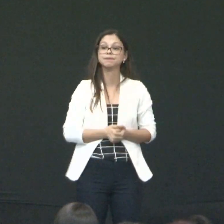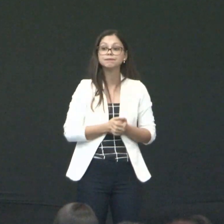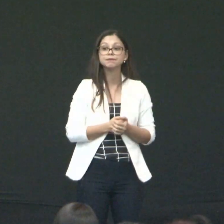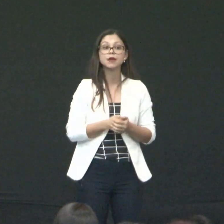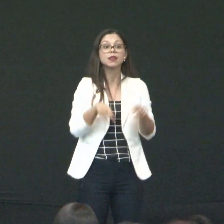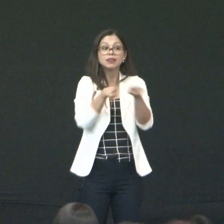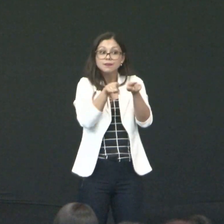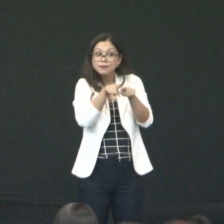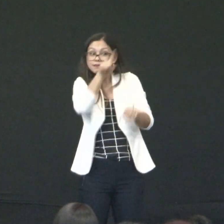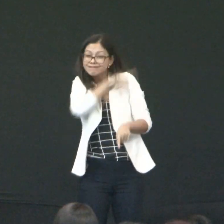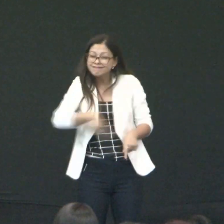esses profissionais.